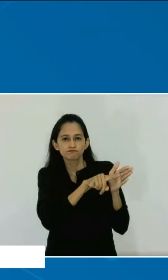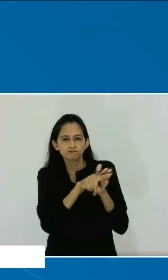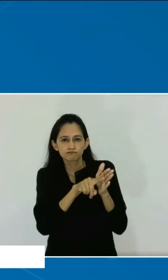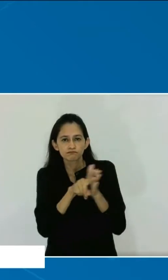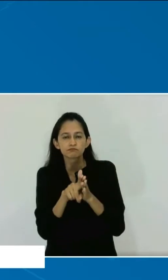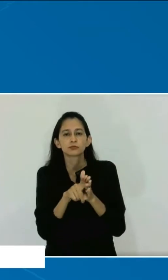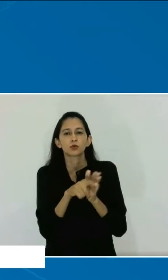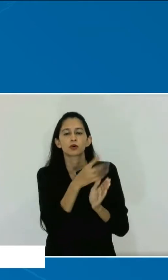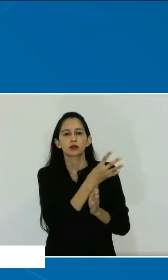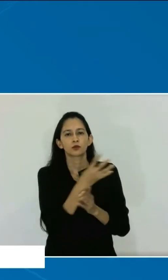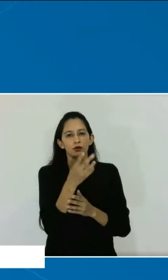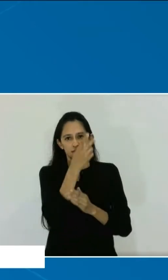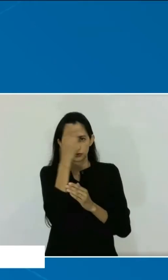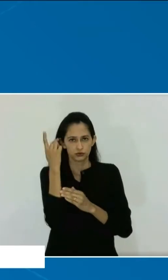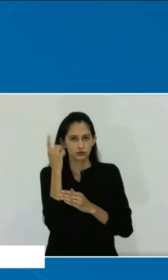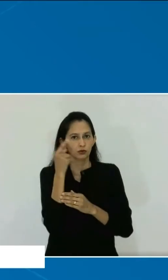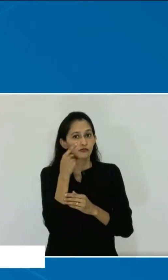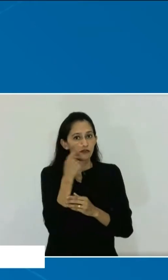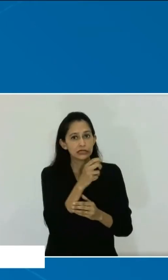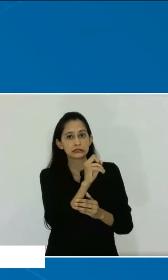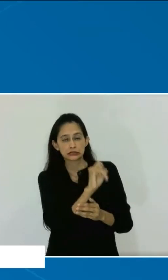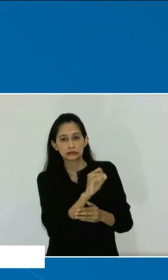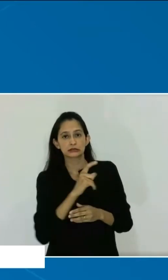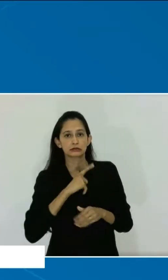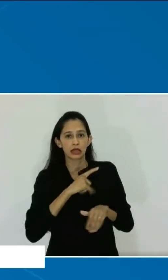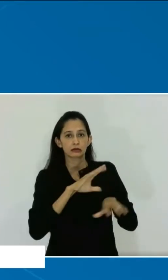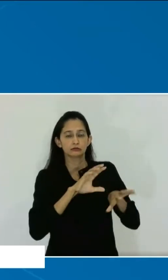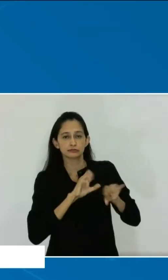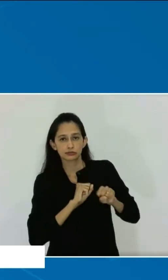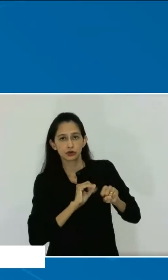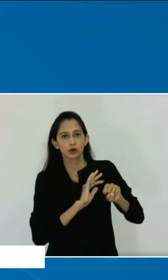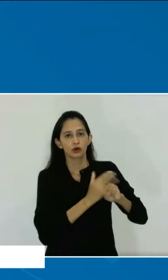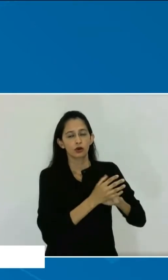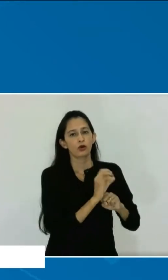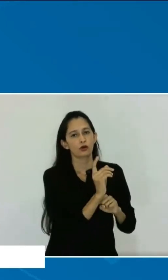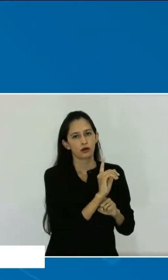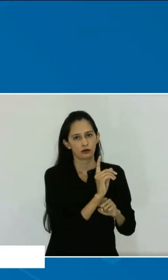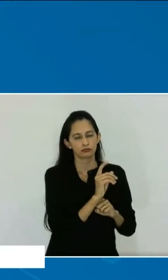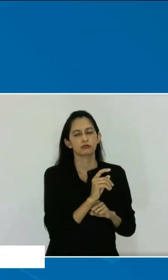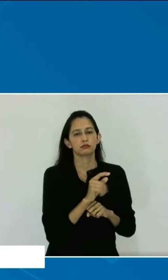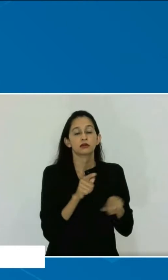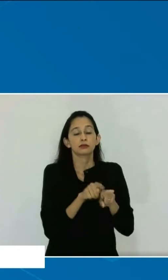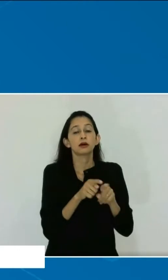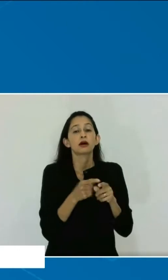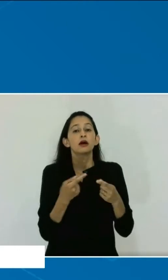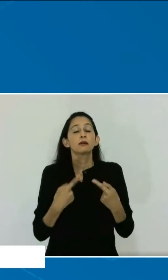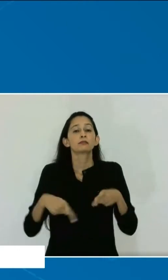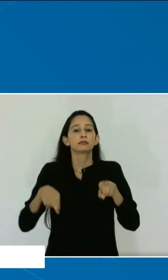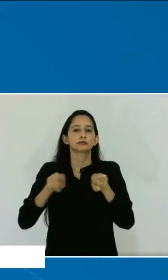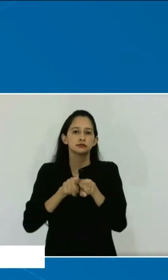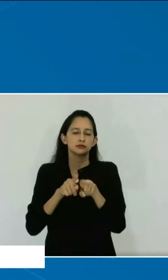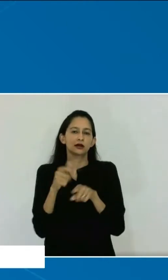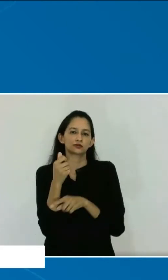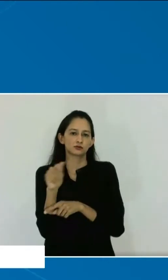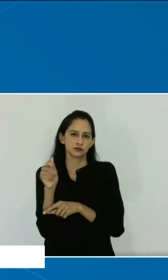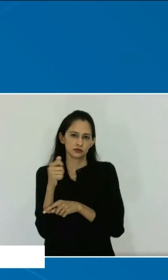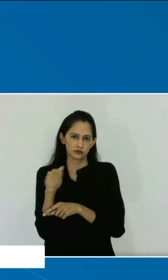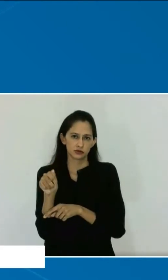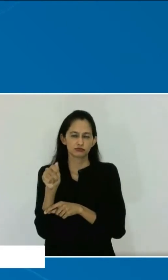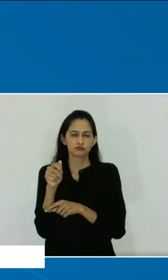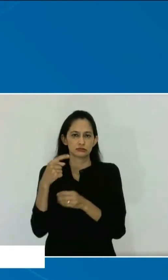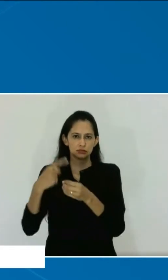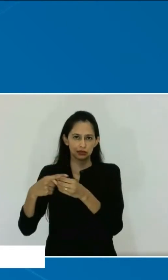Ministério Público do Trabalho, Ministério Público de Pernambuco, e também com a Associação Municipalista de Pernambuco,